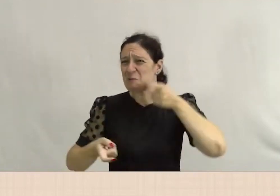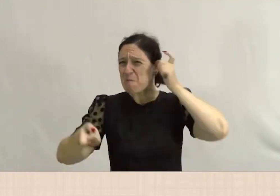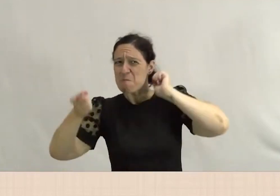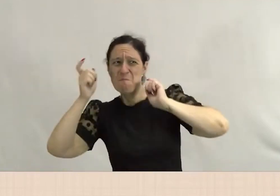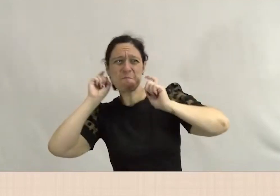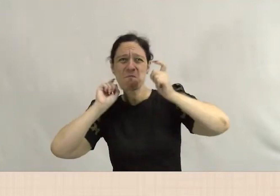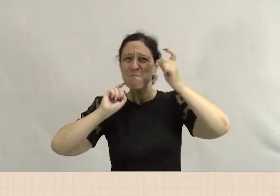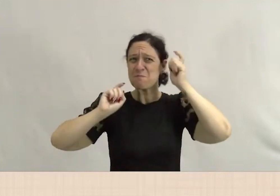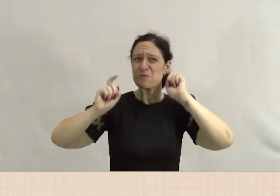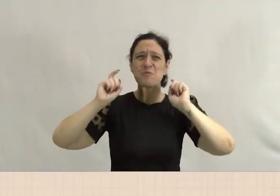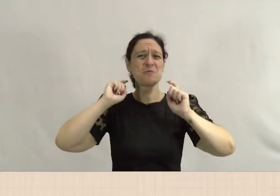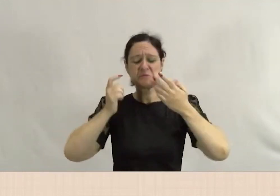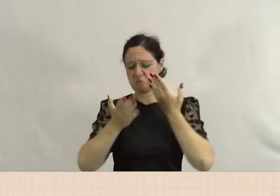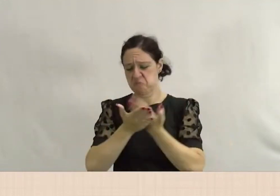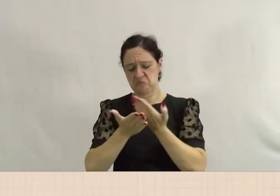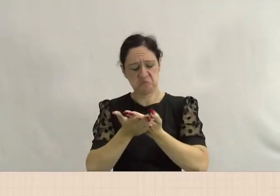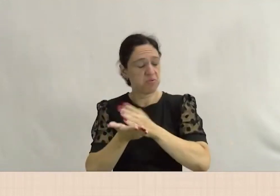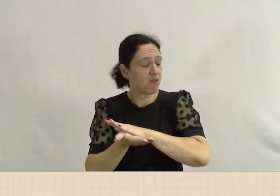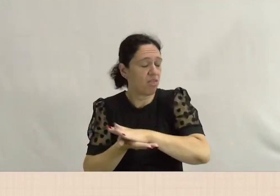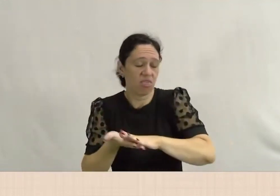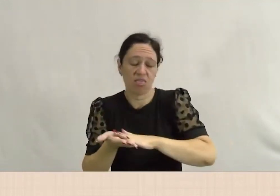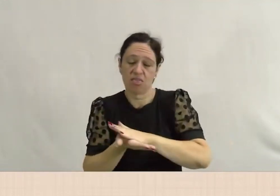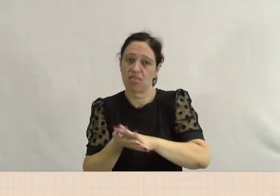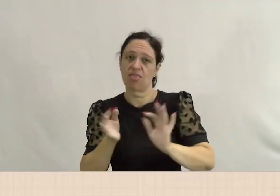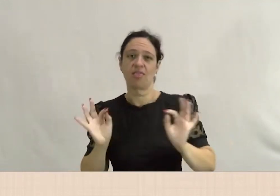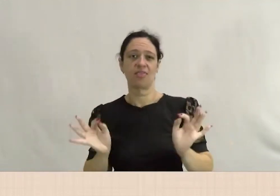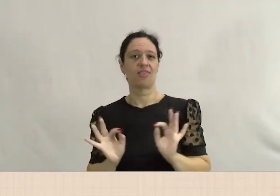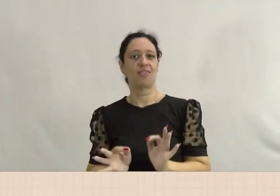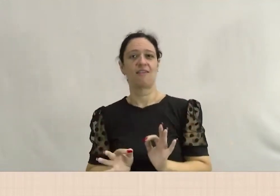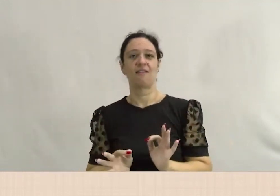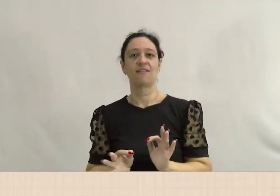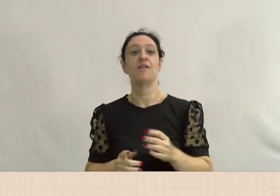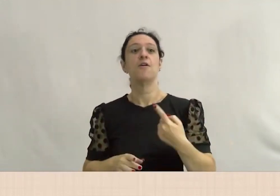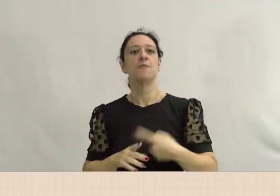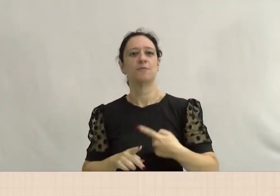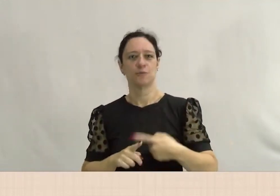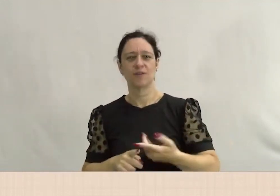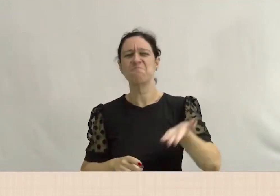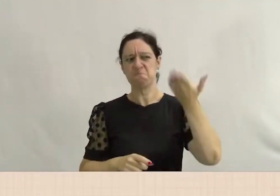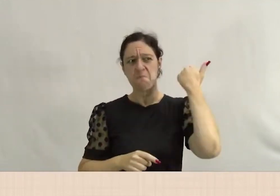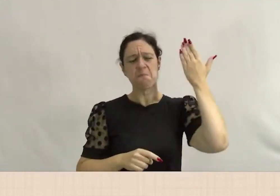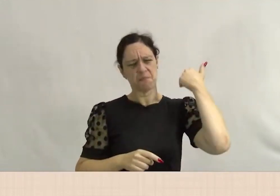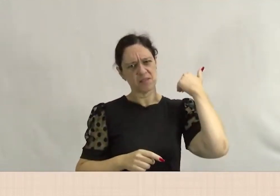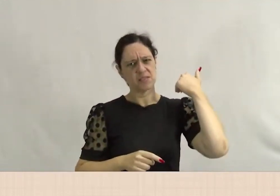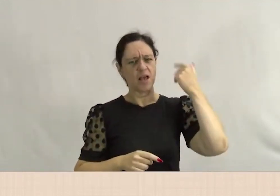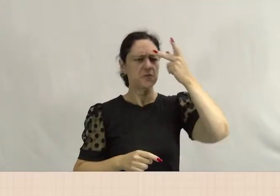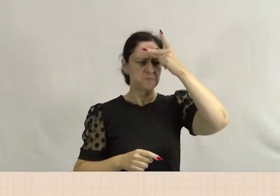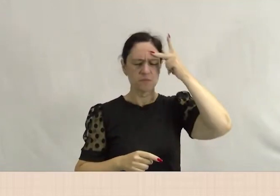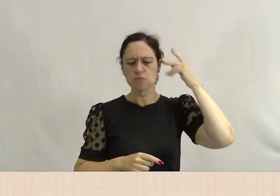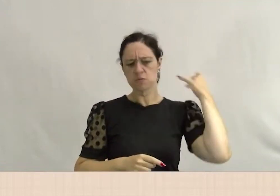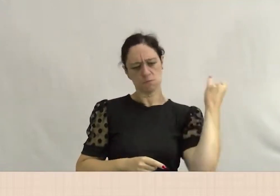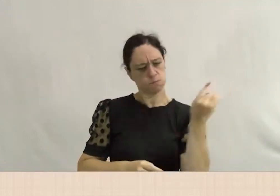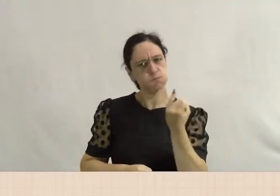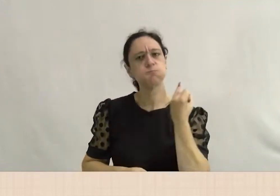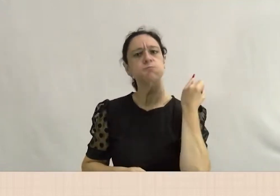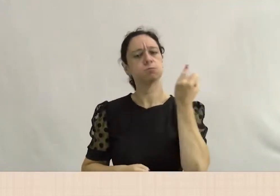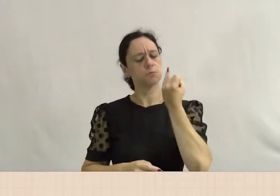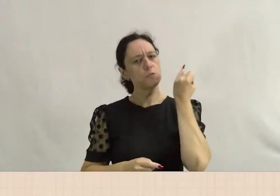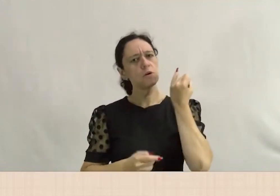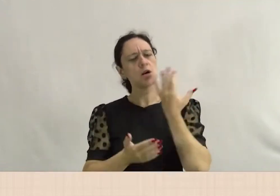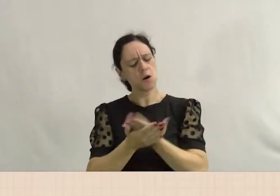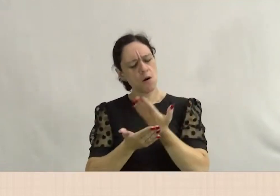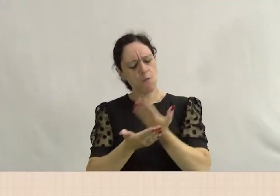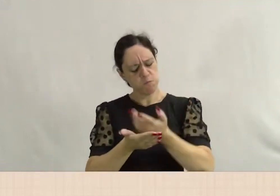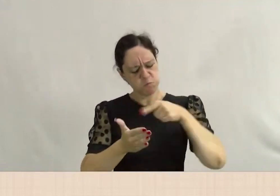de fazer mais um estudo bíblico, porque grandes homens do passado, servos de Deus, estudiosos da